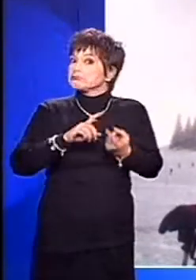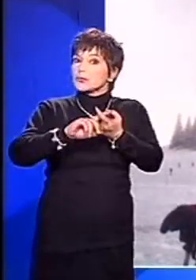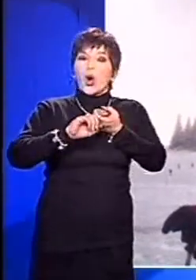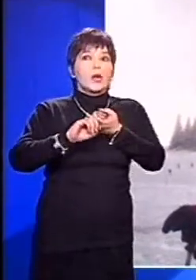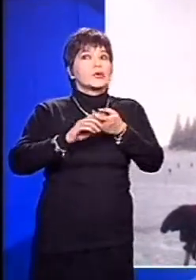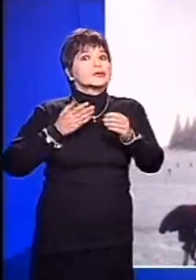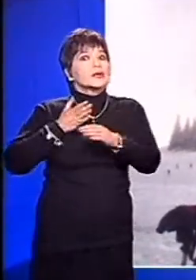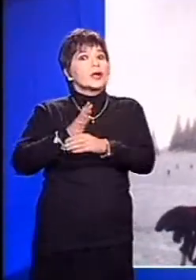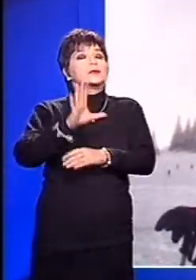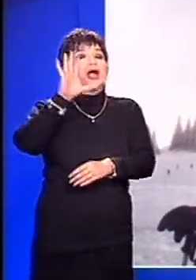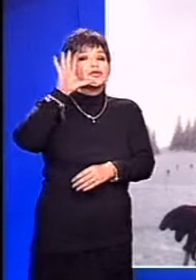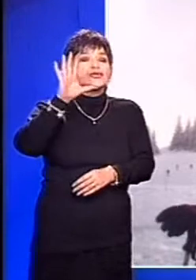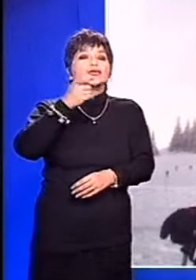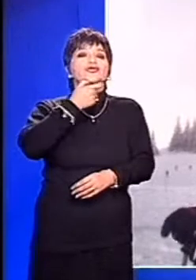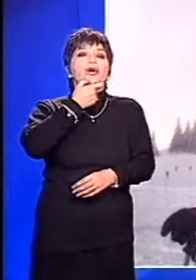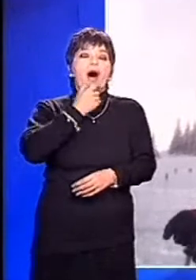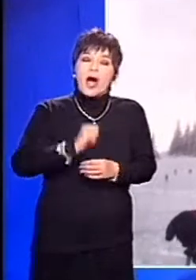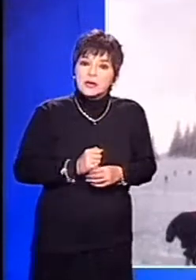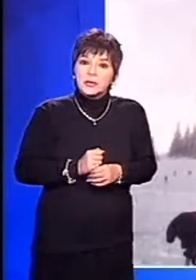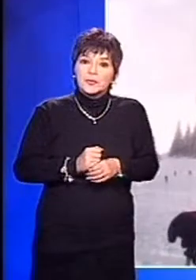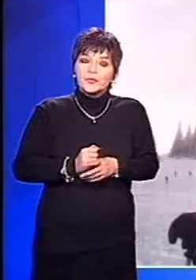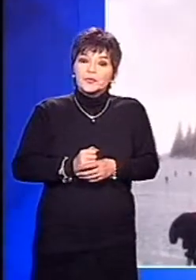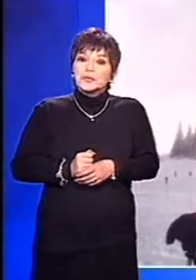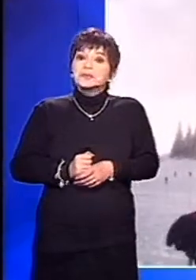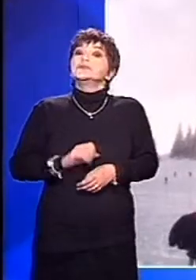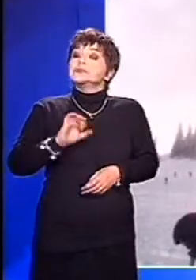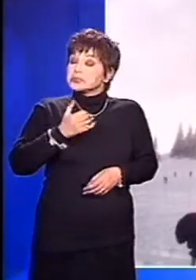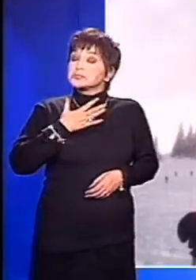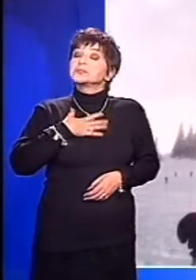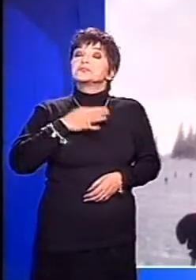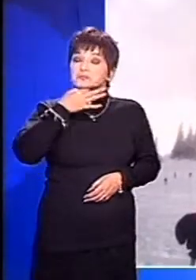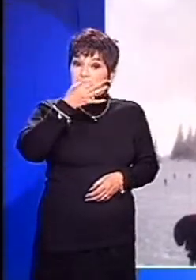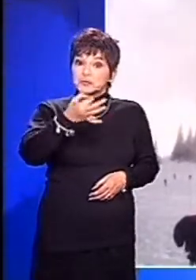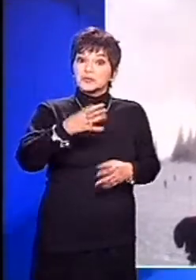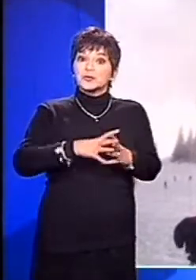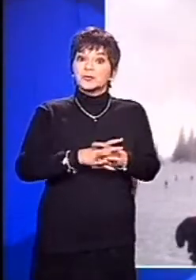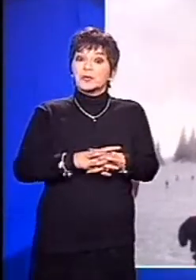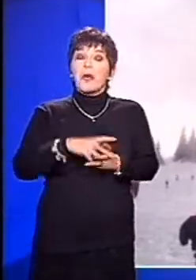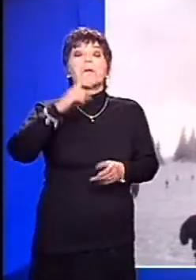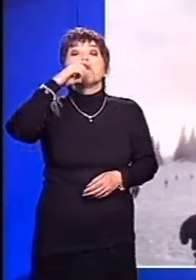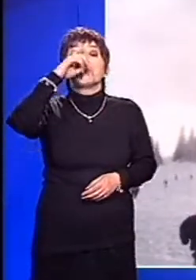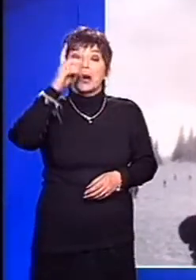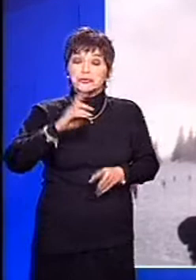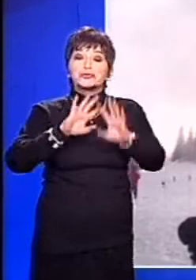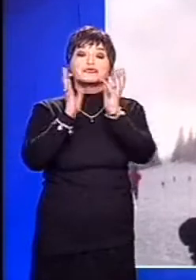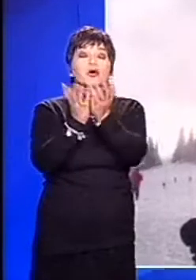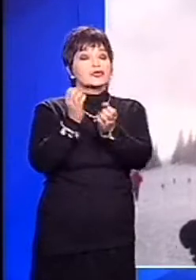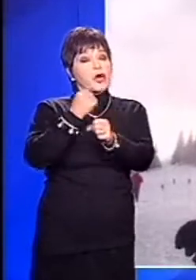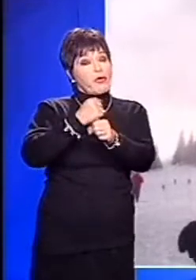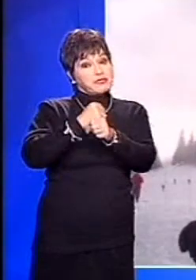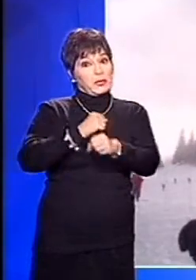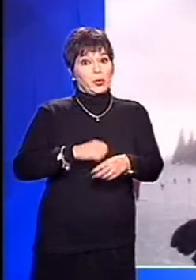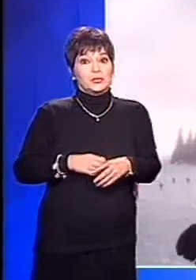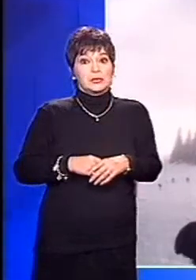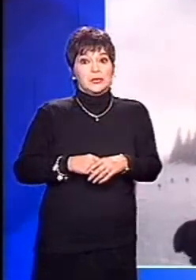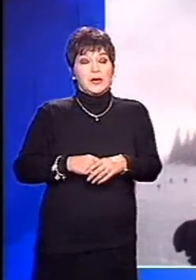de vreo 5 ani, mai bine ce de 5 ani pe care o avem. În primul rând de ceea ce încercăm noi să facem și pe de altă parte de ceea ce realizează acest în primul